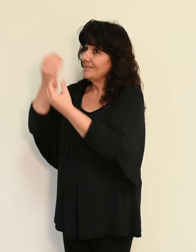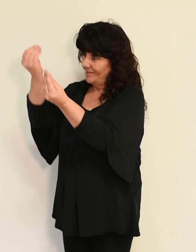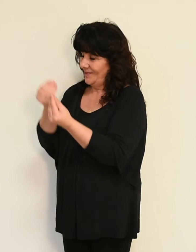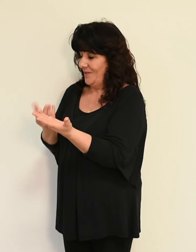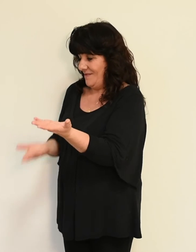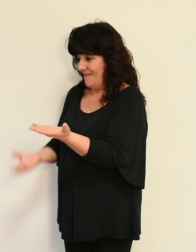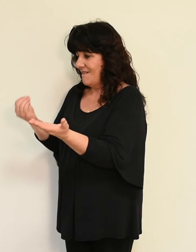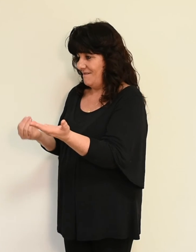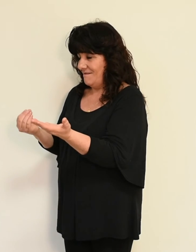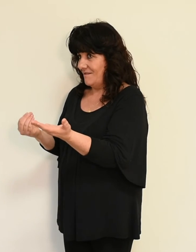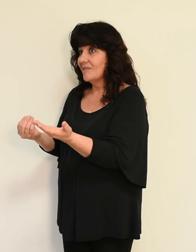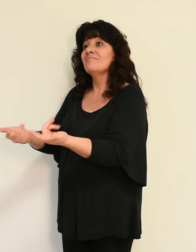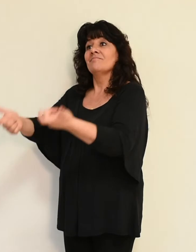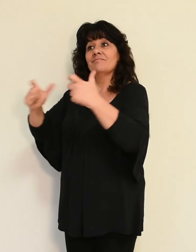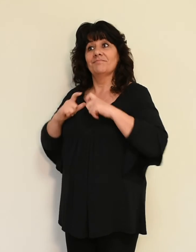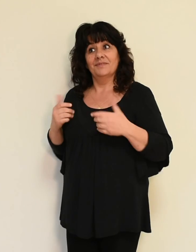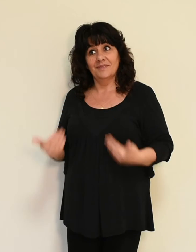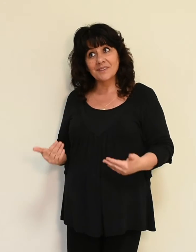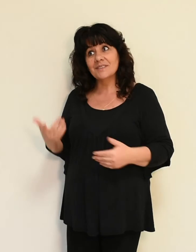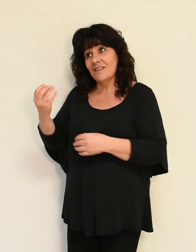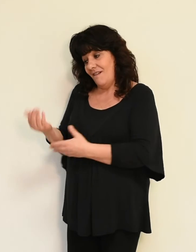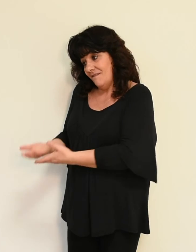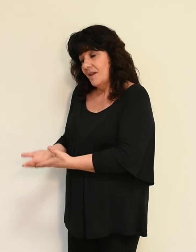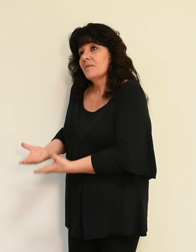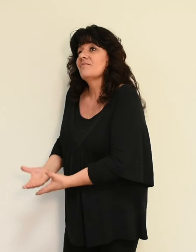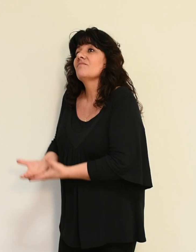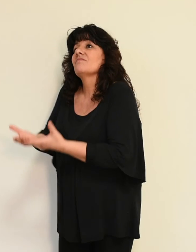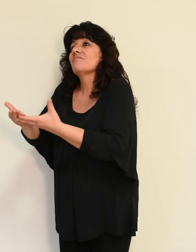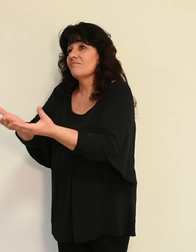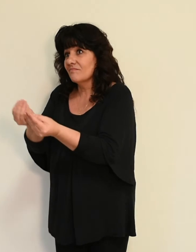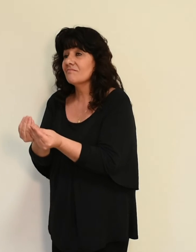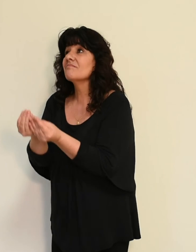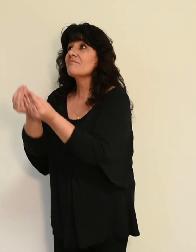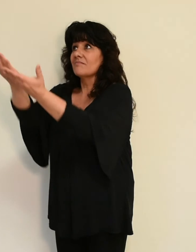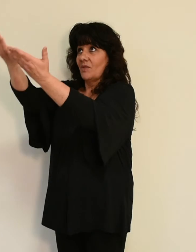À mon tour, je le donne au Seigneur pour qu'il en dispose.